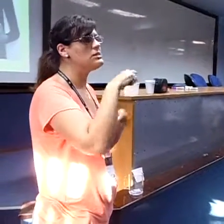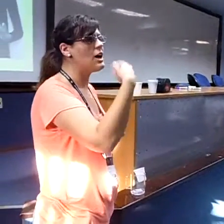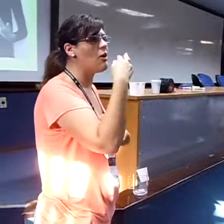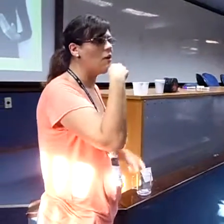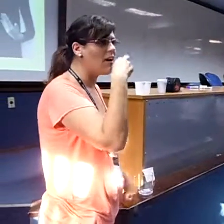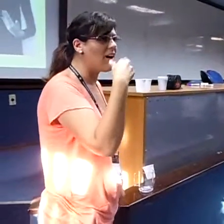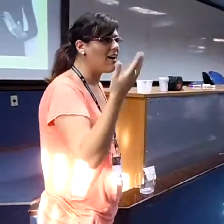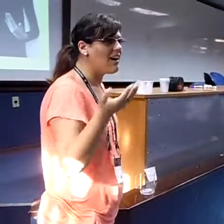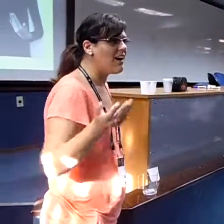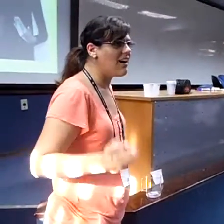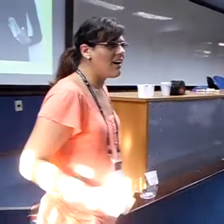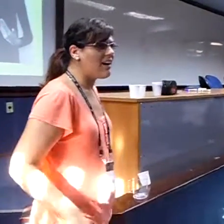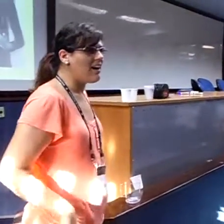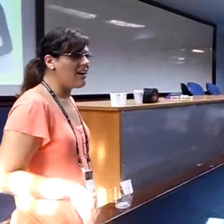Alguém já tem o sinal.